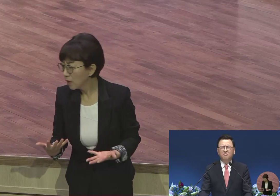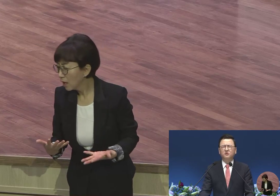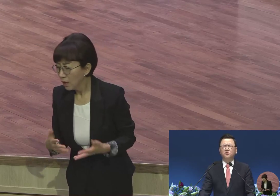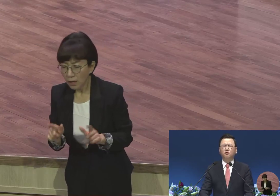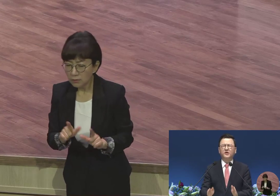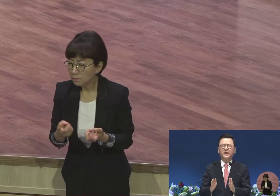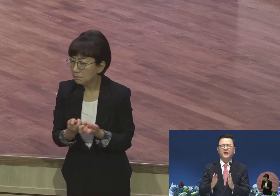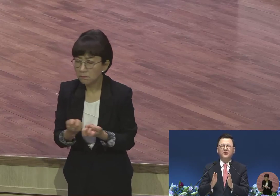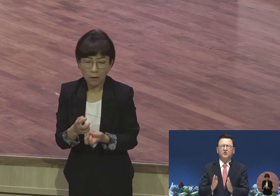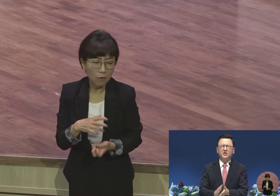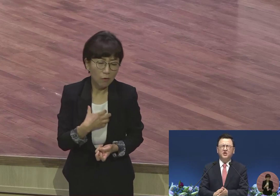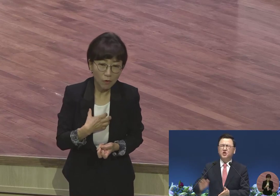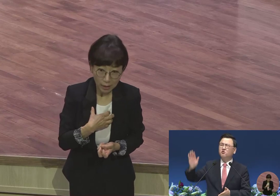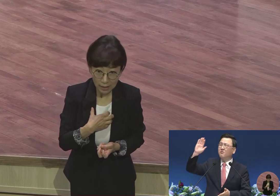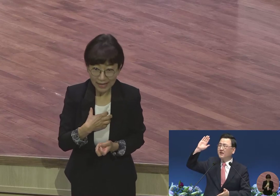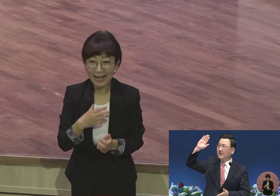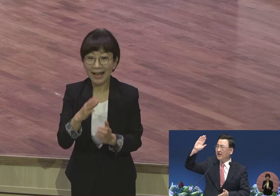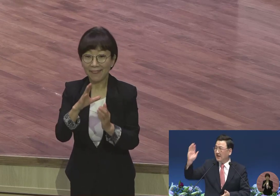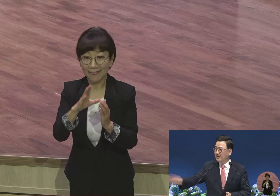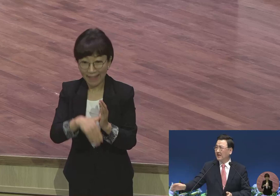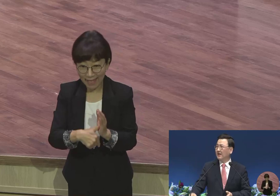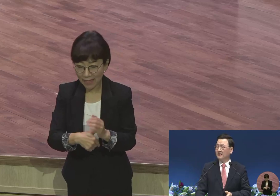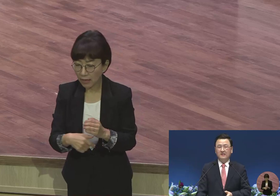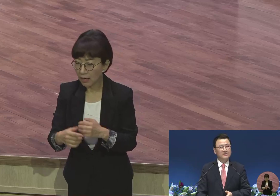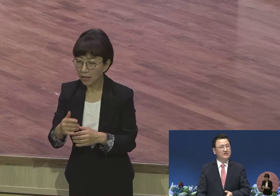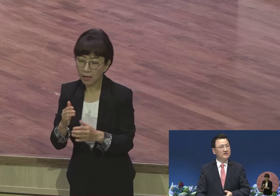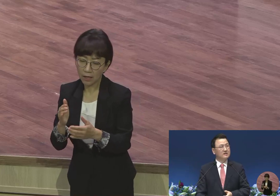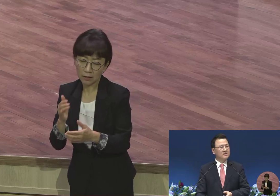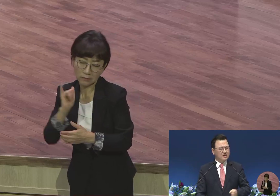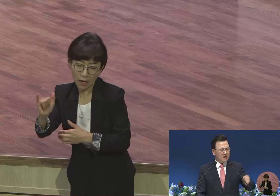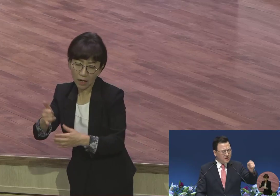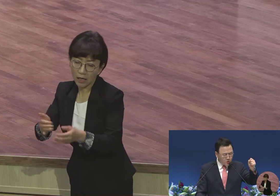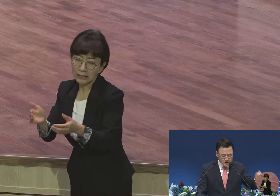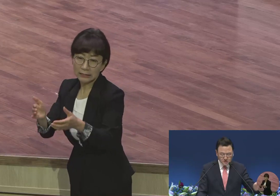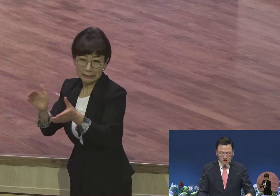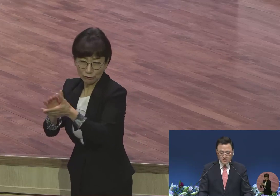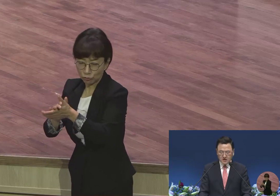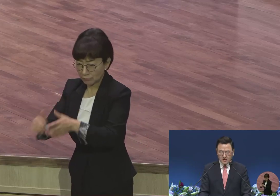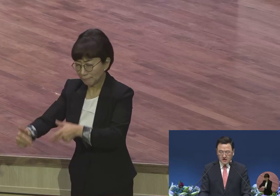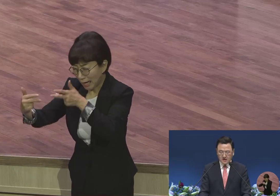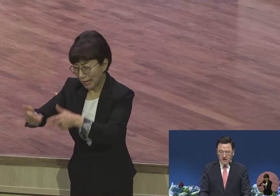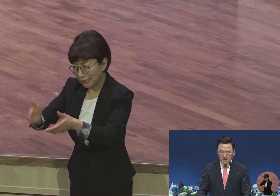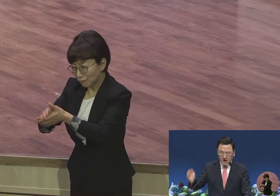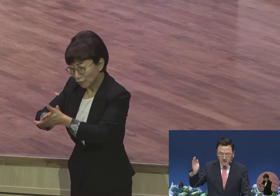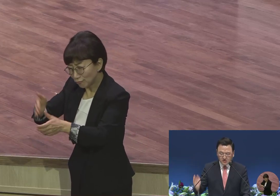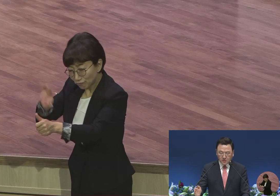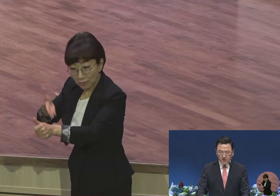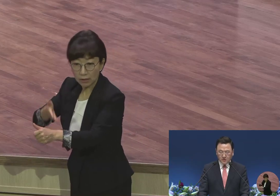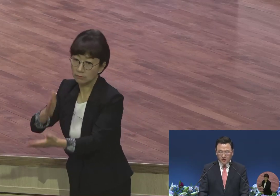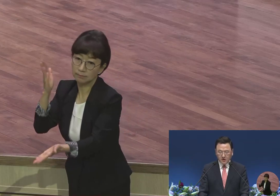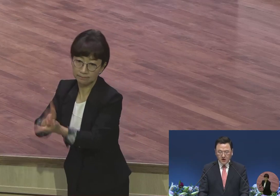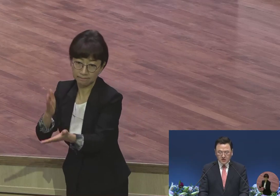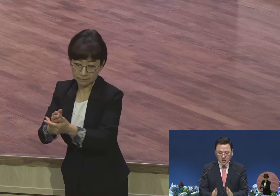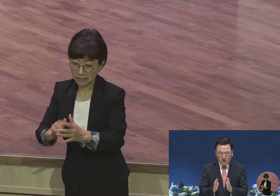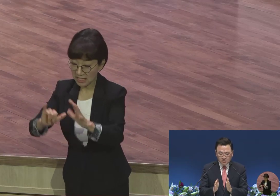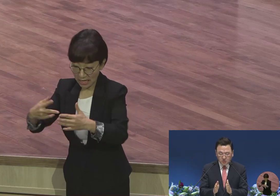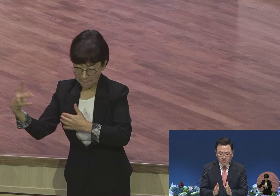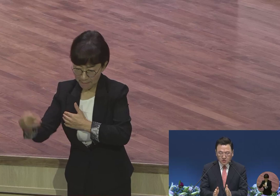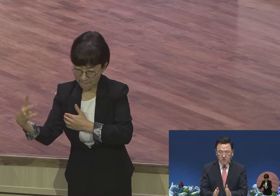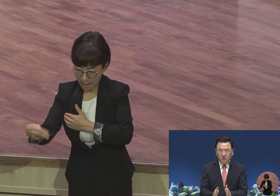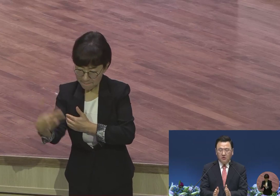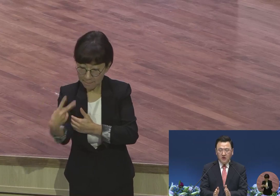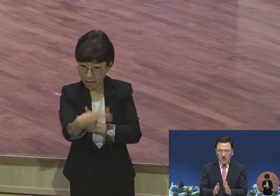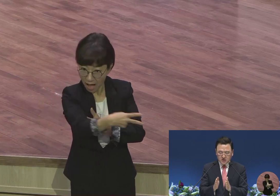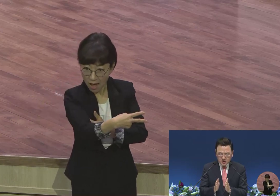때 제일 먼저 우리가 해야 될 것이 친구 만나는 게 아니라 세상의 소리 듣는 것이 아니라 다 끌어버리고